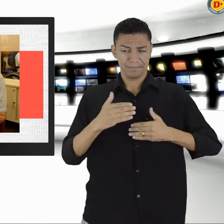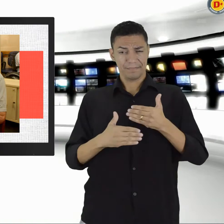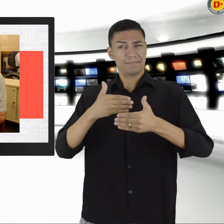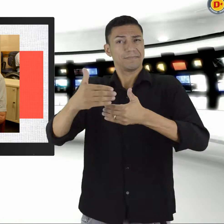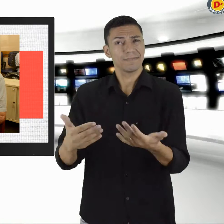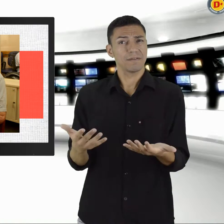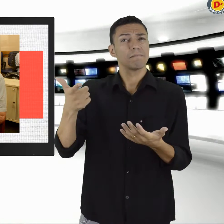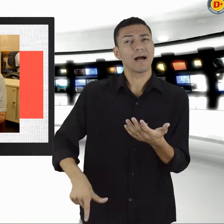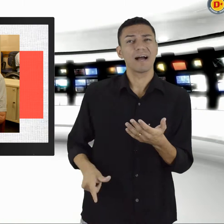social e profissional.